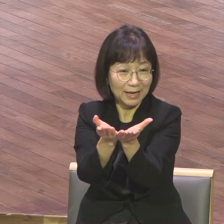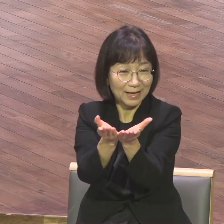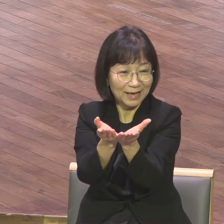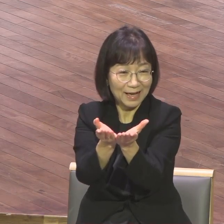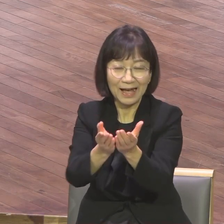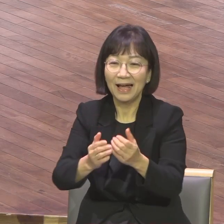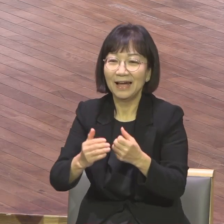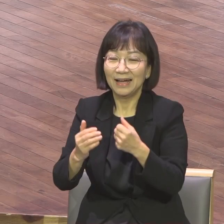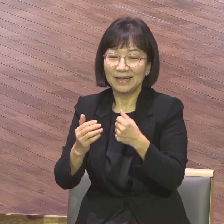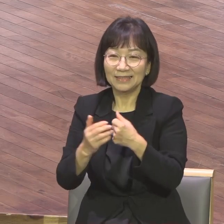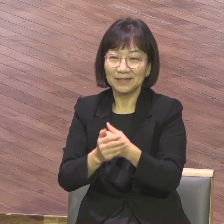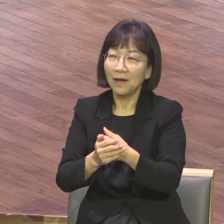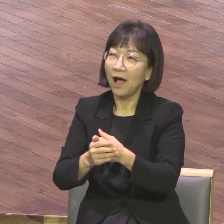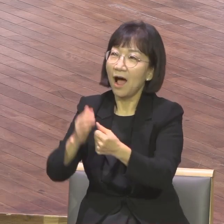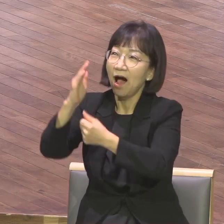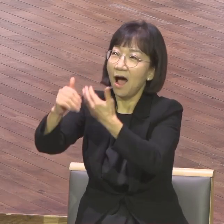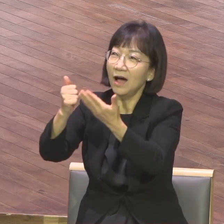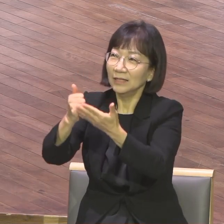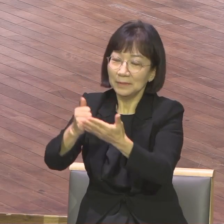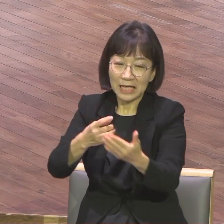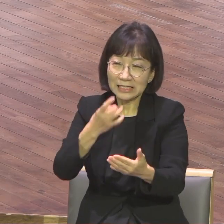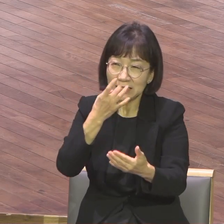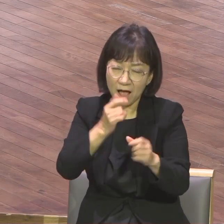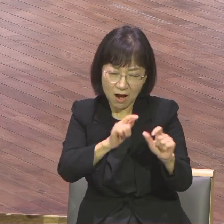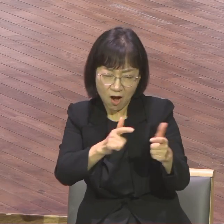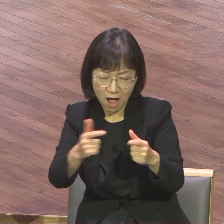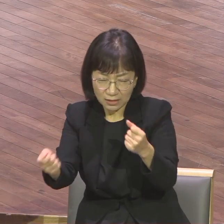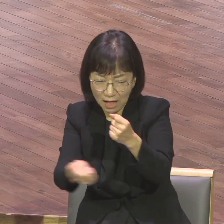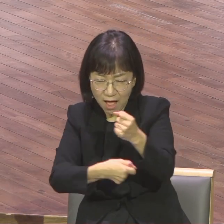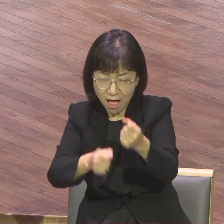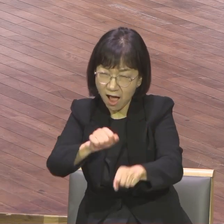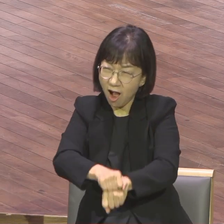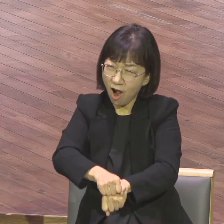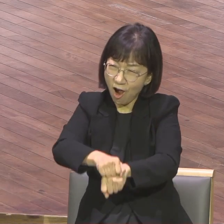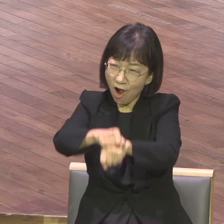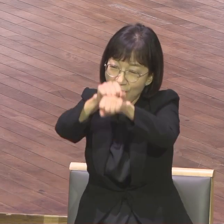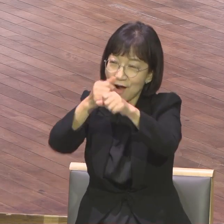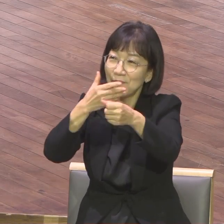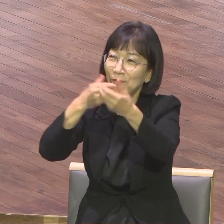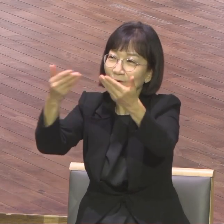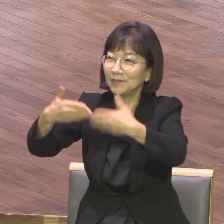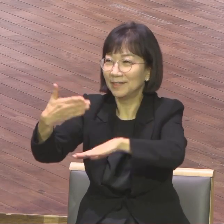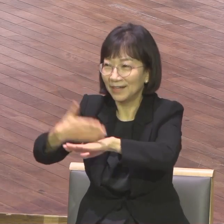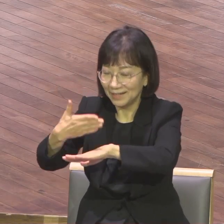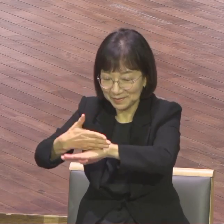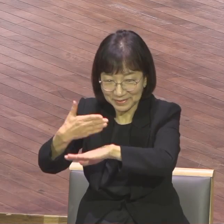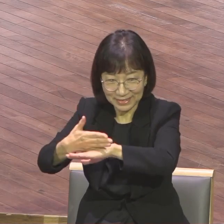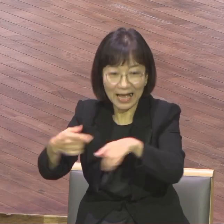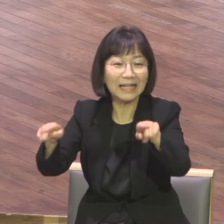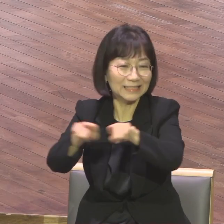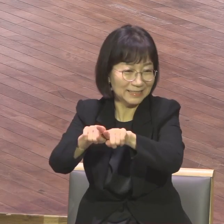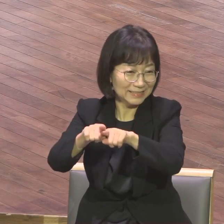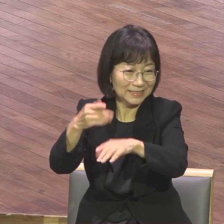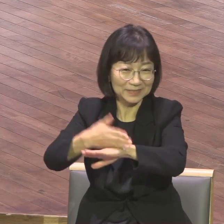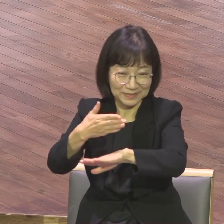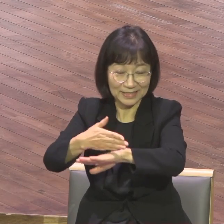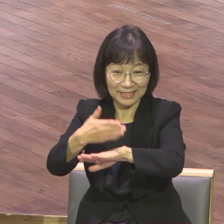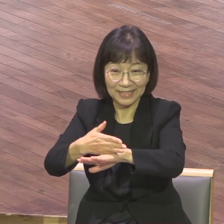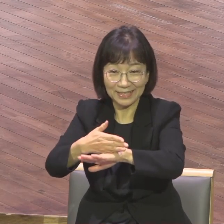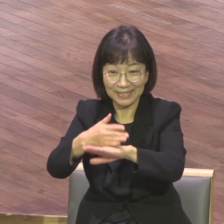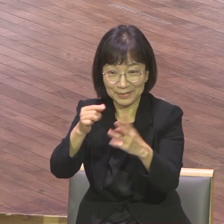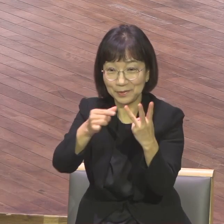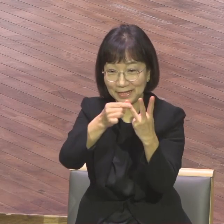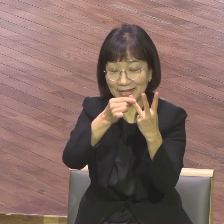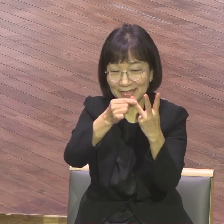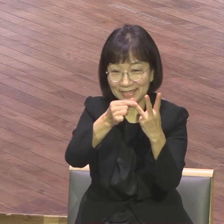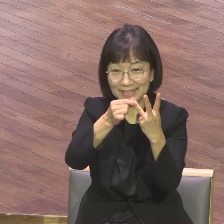그렇게 허락하신 하나님께 감사하는 주수 감사 그러한 절기. 주수 감사도 함께